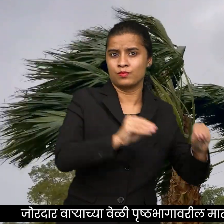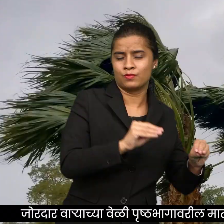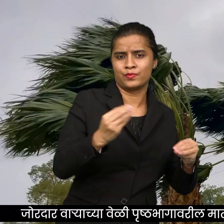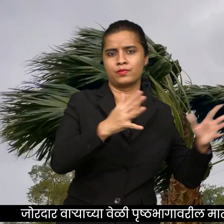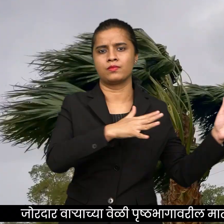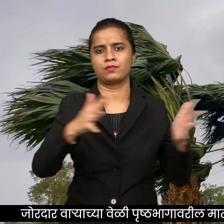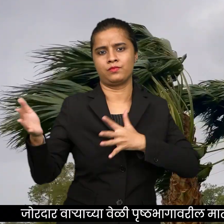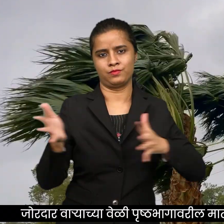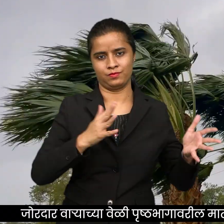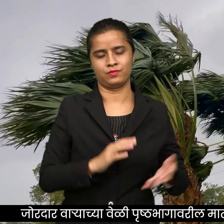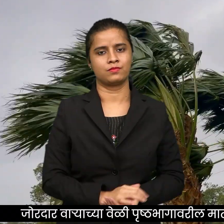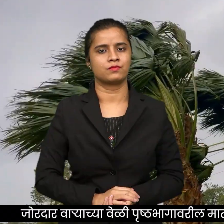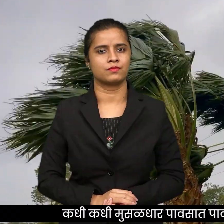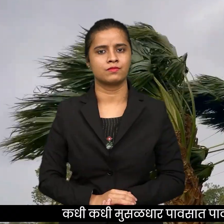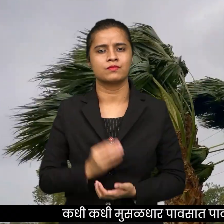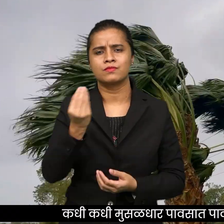आपण पाहतो.